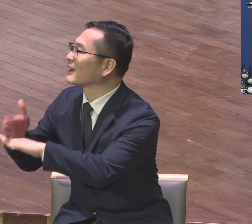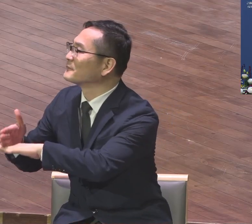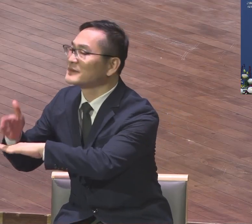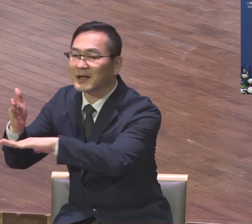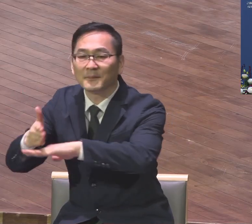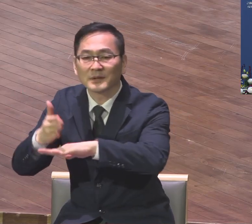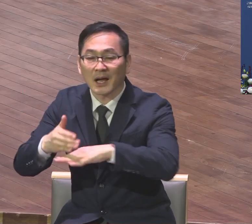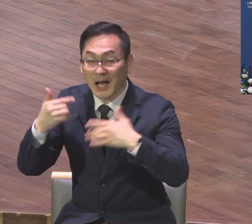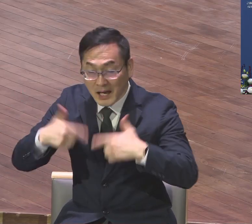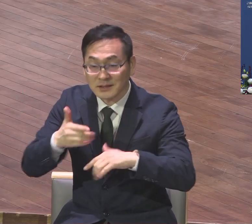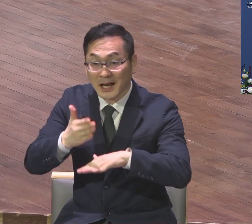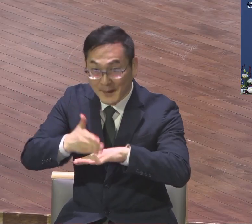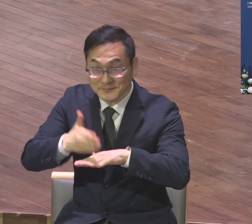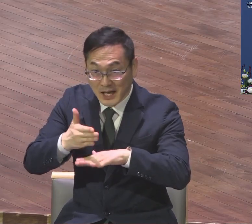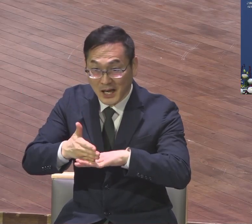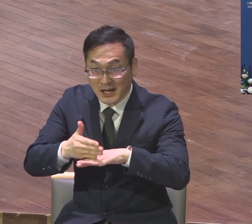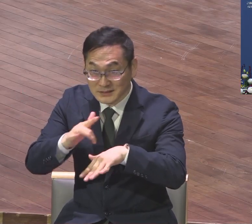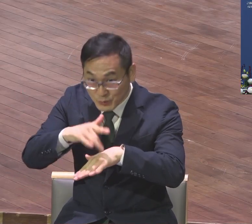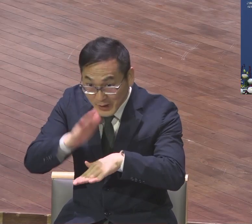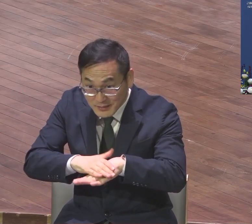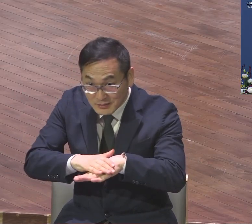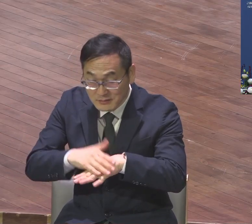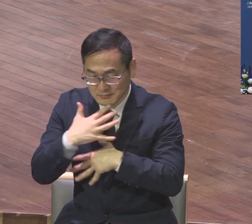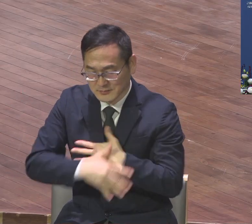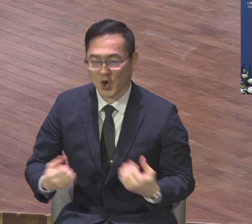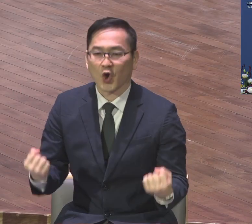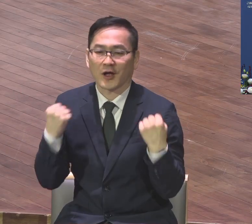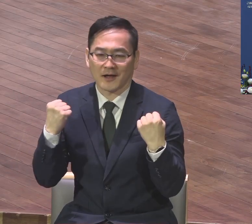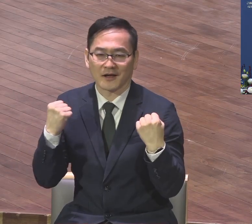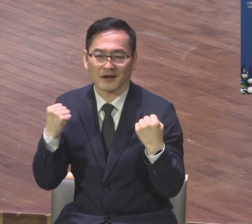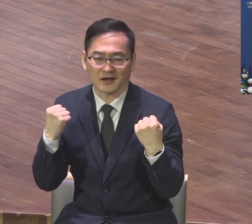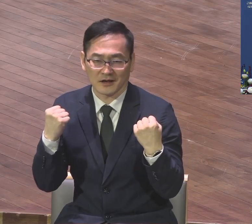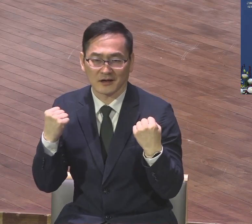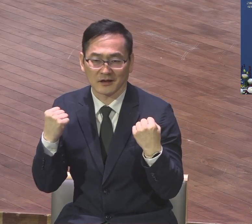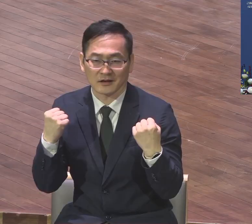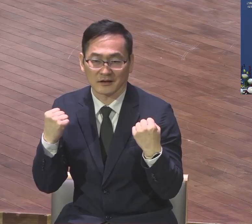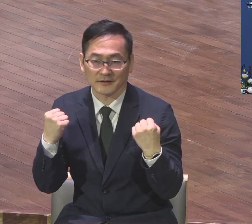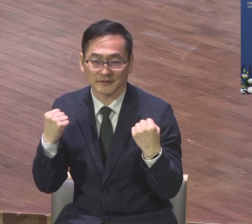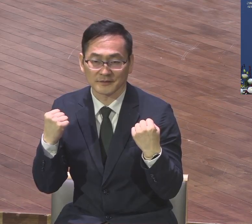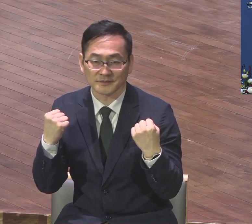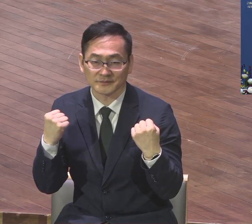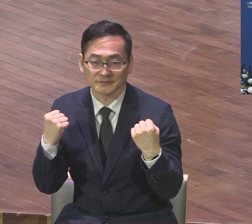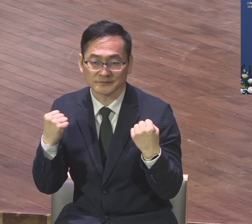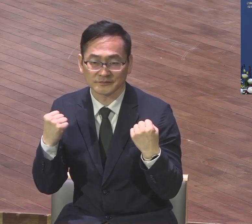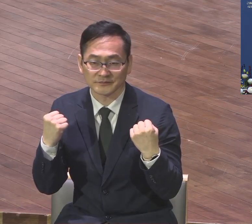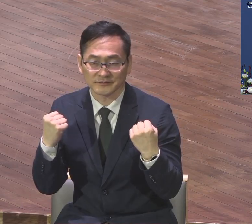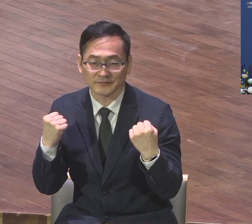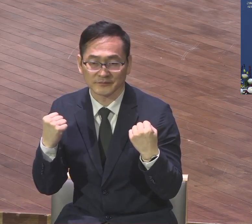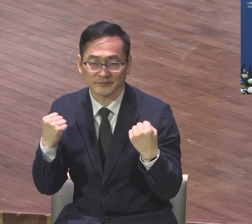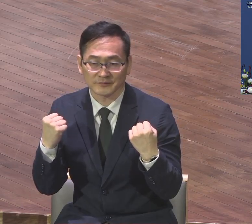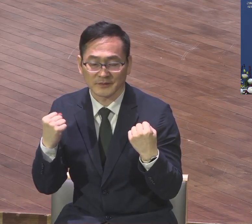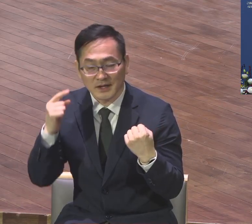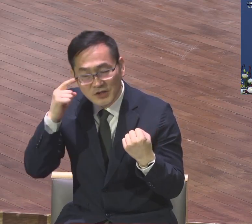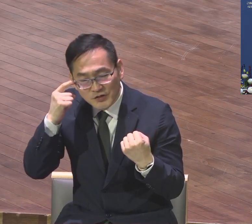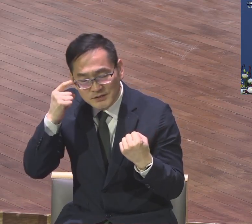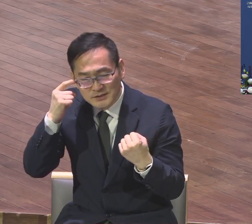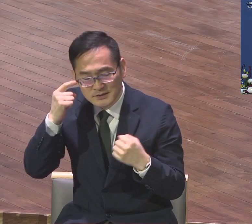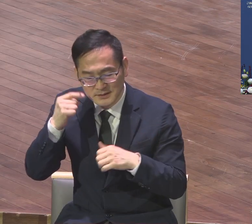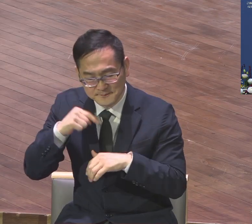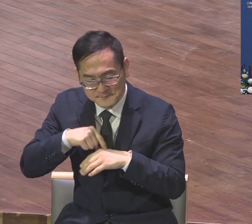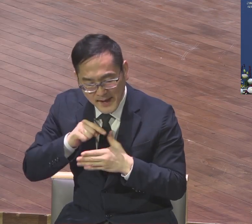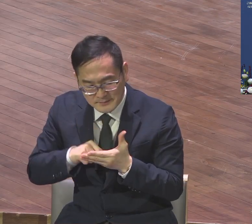정신적으로, 신체적으로 건강하지요. 건강합니다. 정신적으로, 마음적으로,